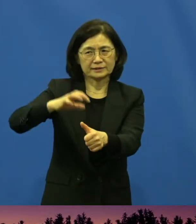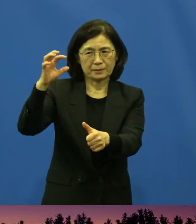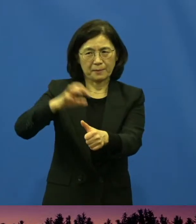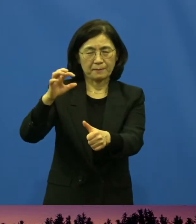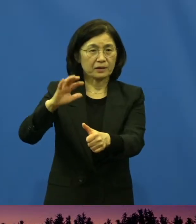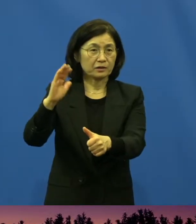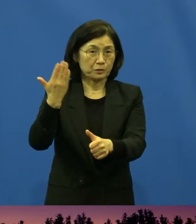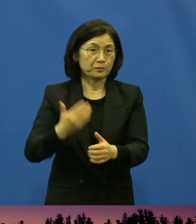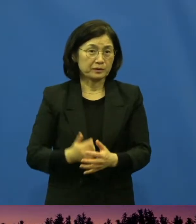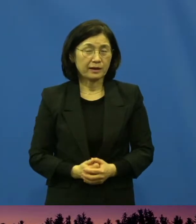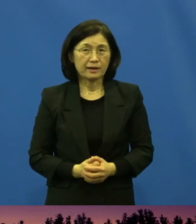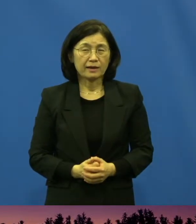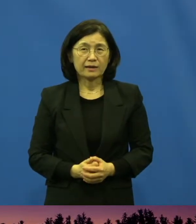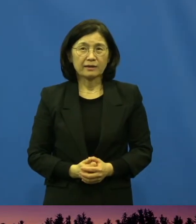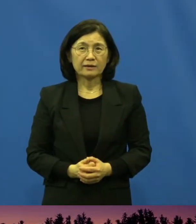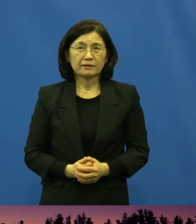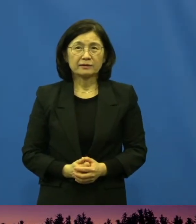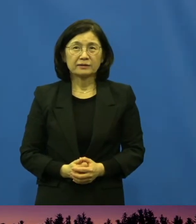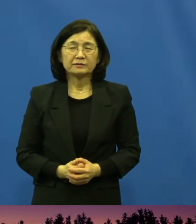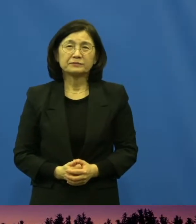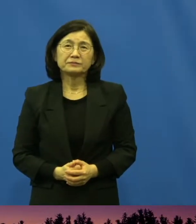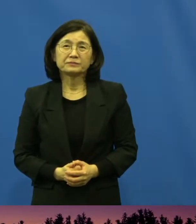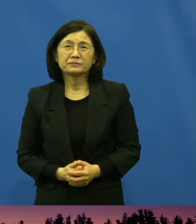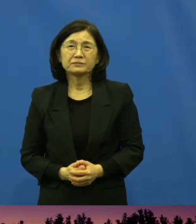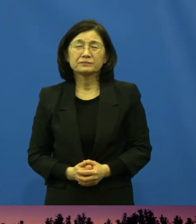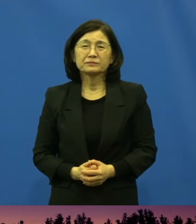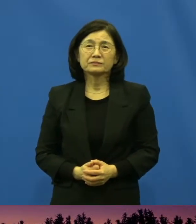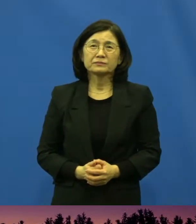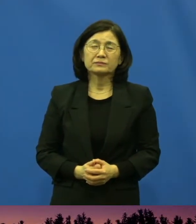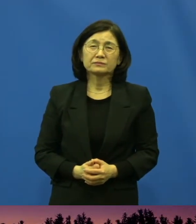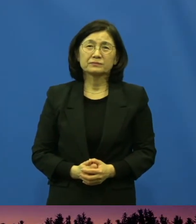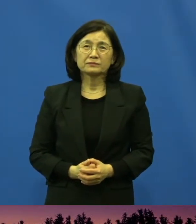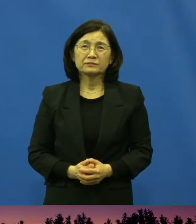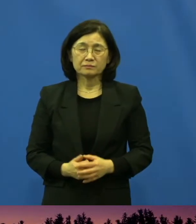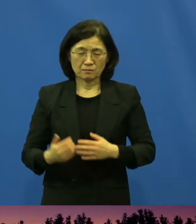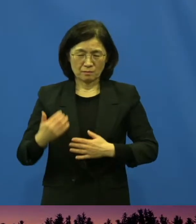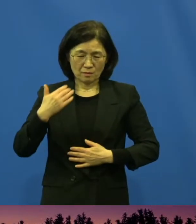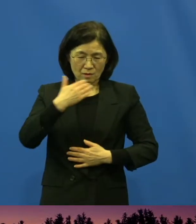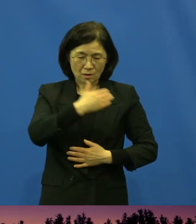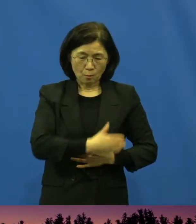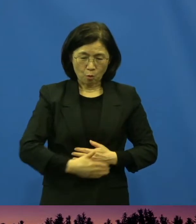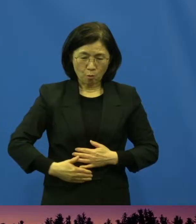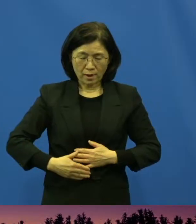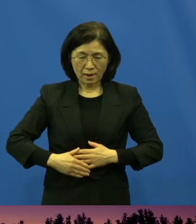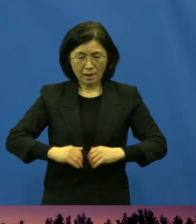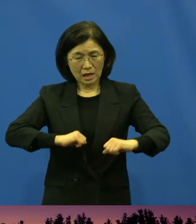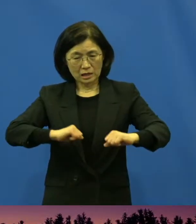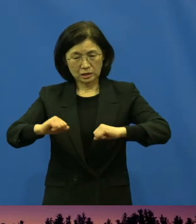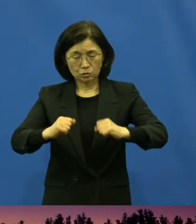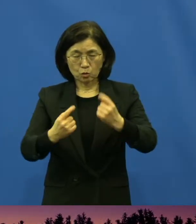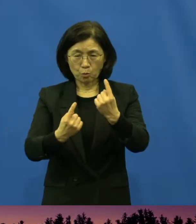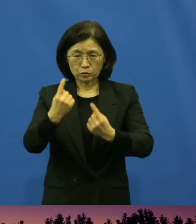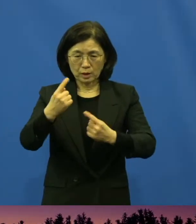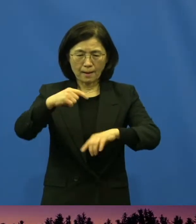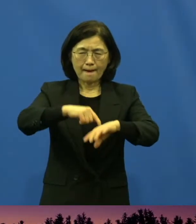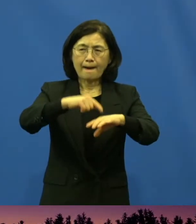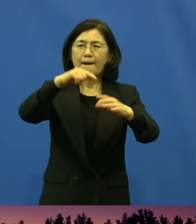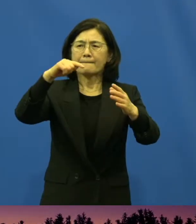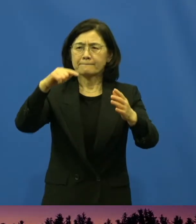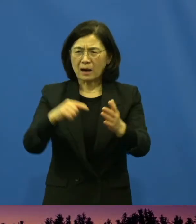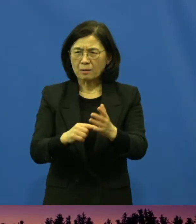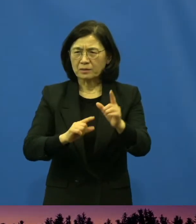태도. 겉으로 우리가 이렇게 몸의 태도보다 마음의 태도가 더 중요합니다. 여러분,